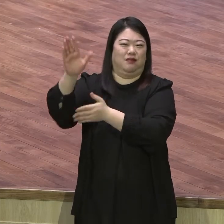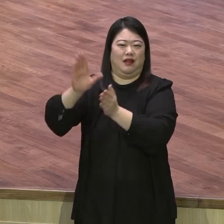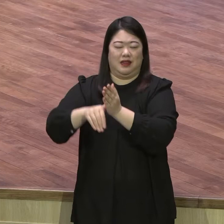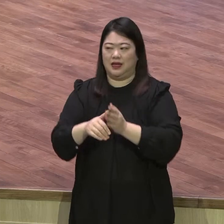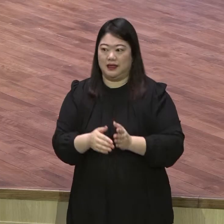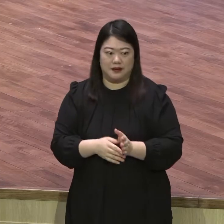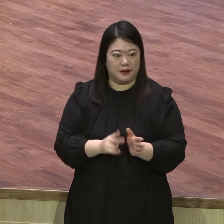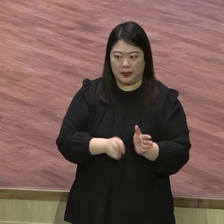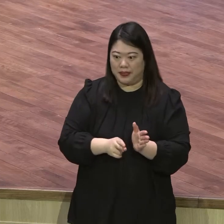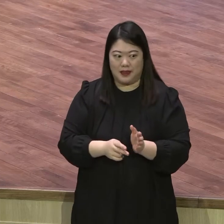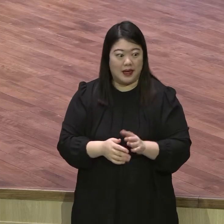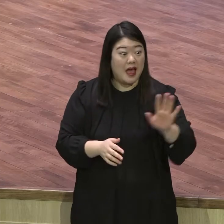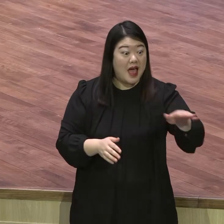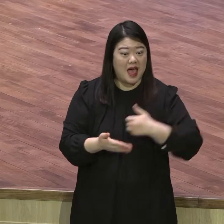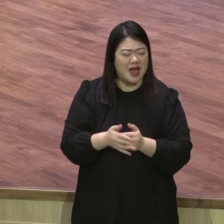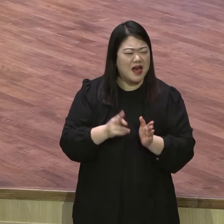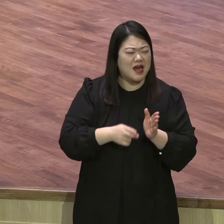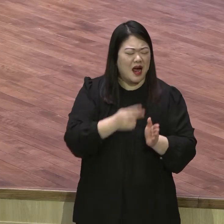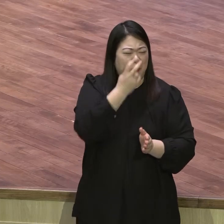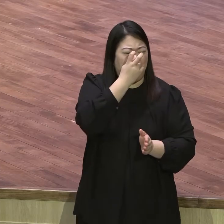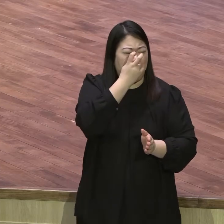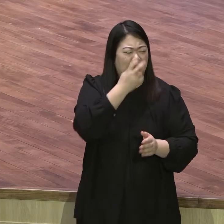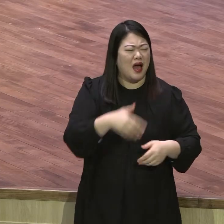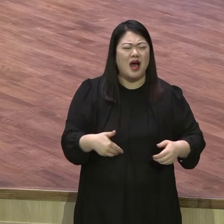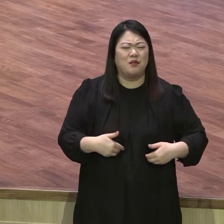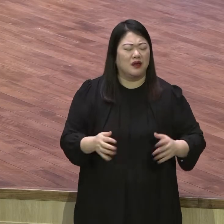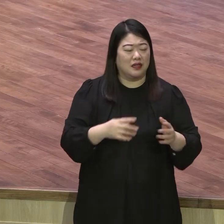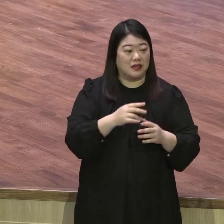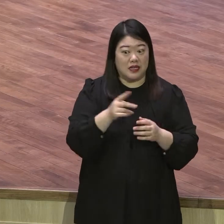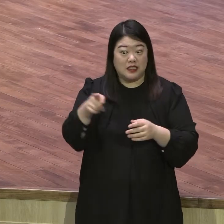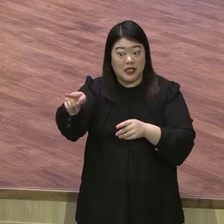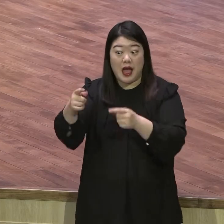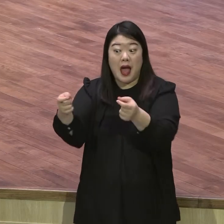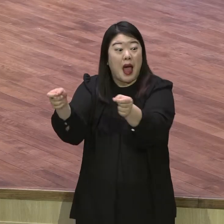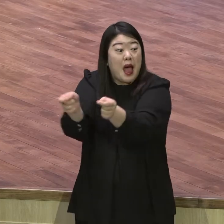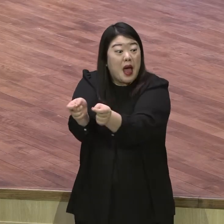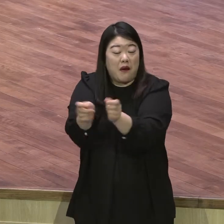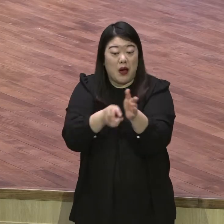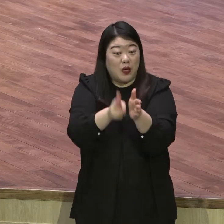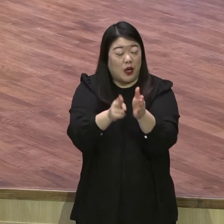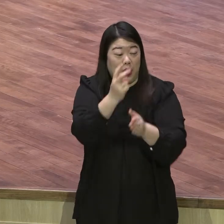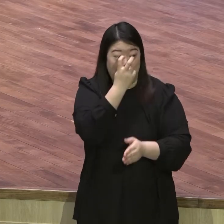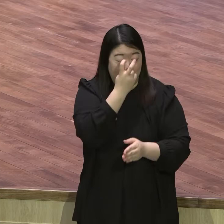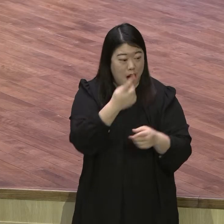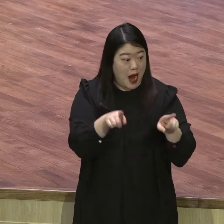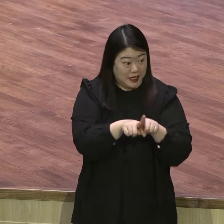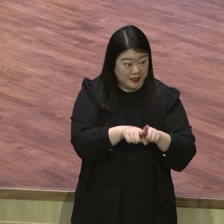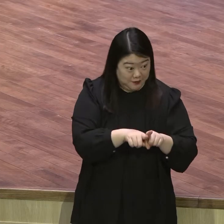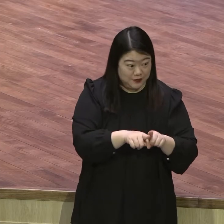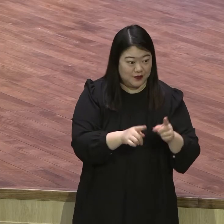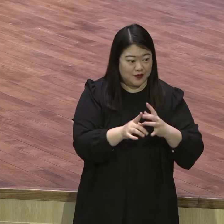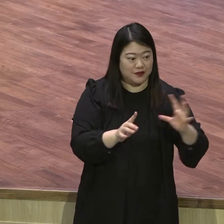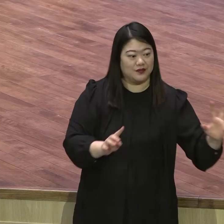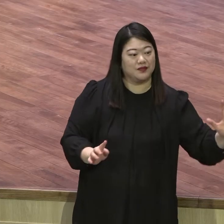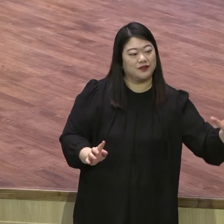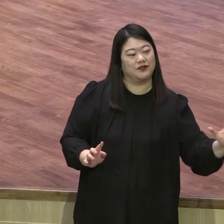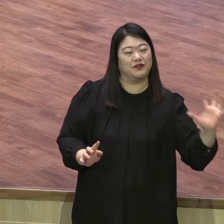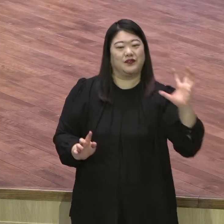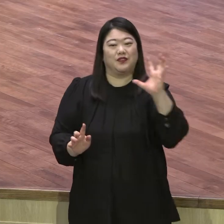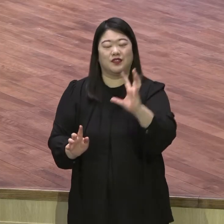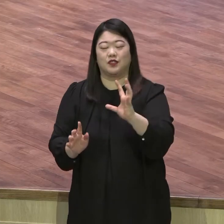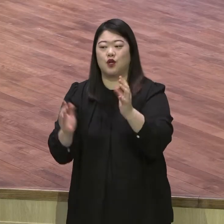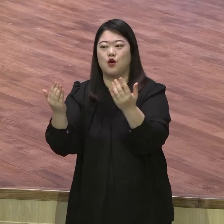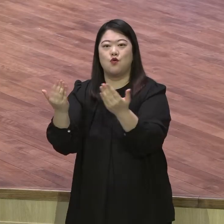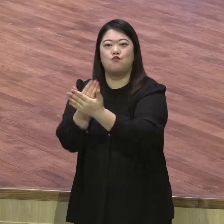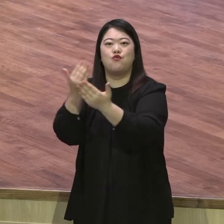쪼갔다. 야, 우리 부흥이 참석해다. 철도보초 다 지원하자. 이 철도보초를 지원해가지고 철학기도 부흥에